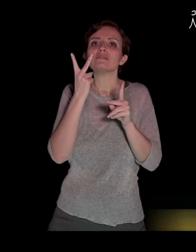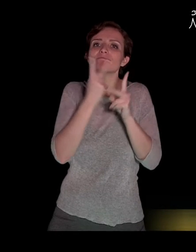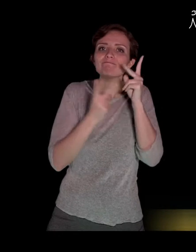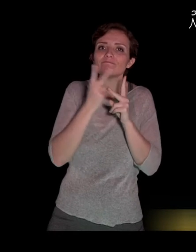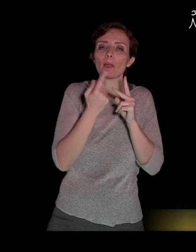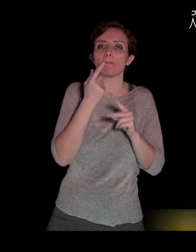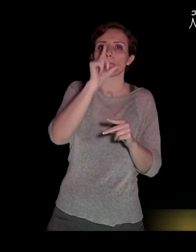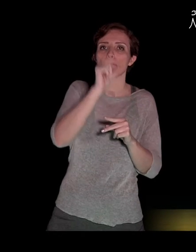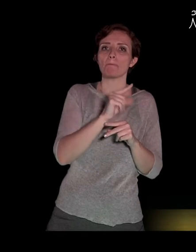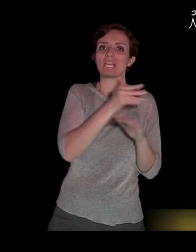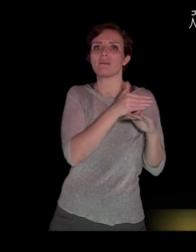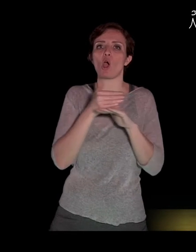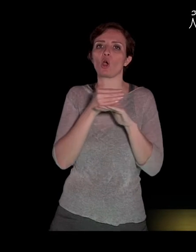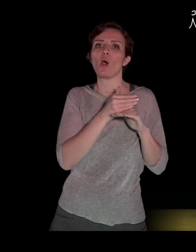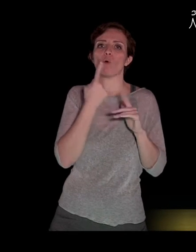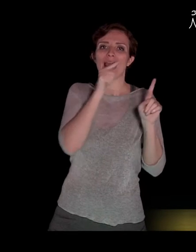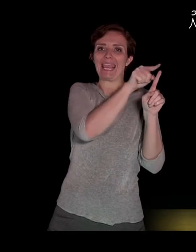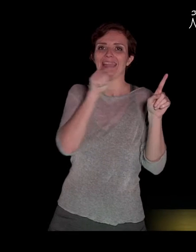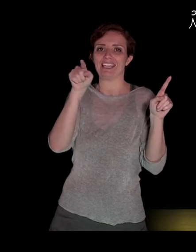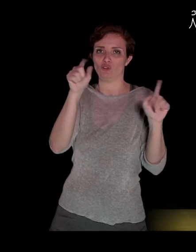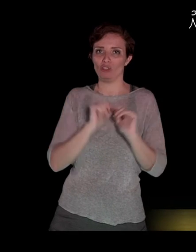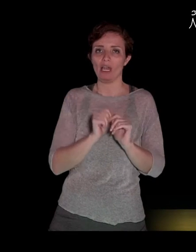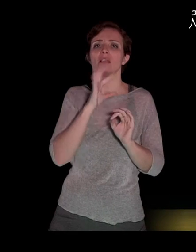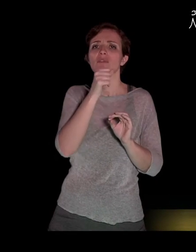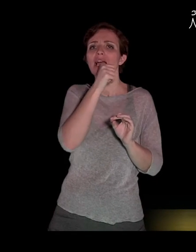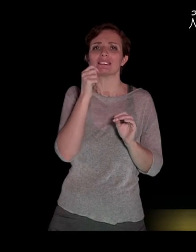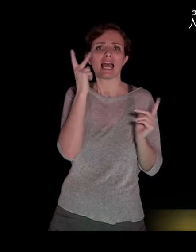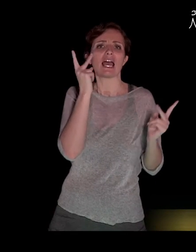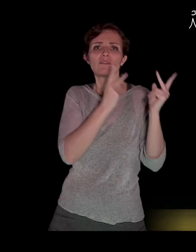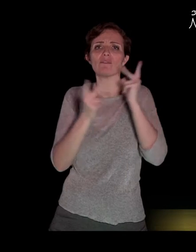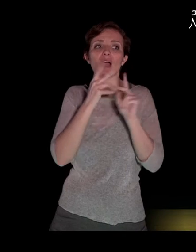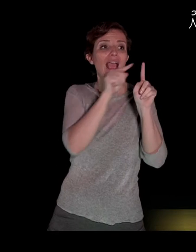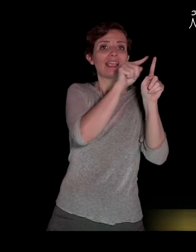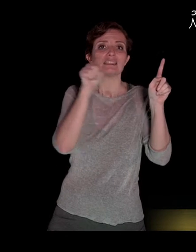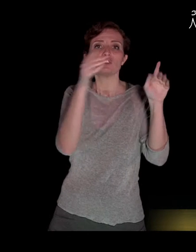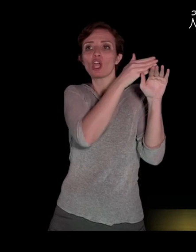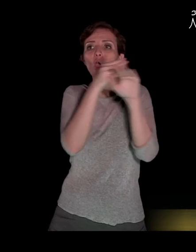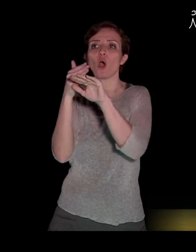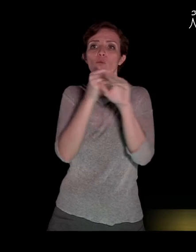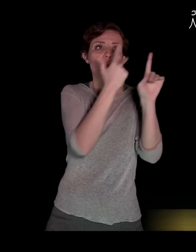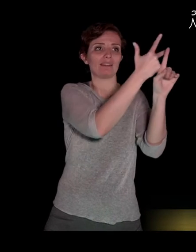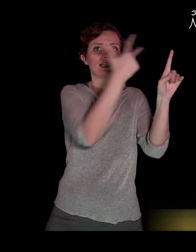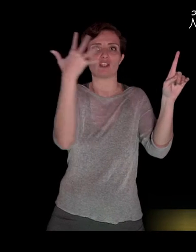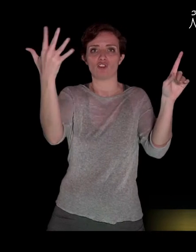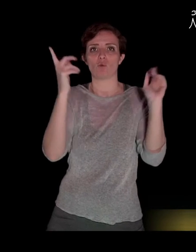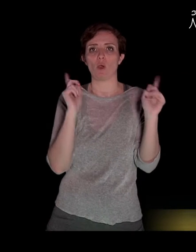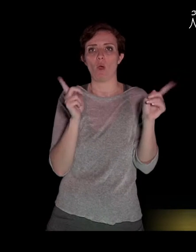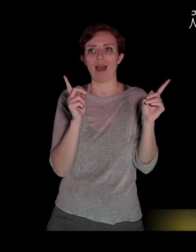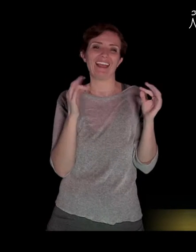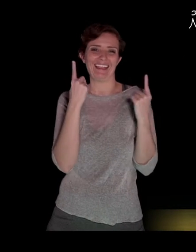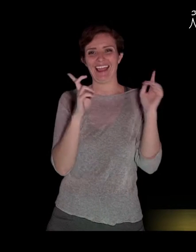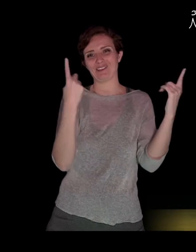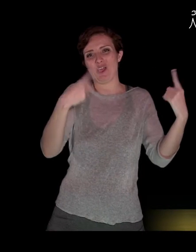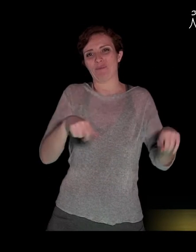qual è l'indice comune a 3 a 5 in questo caso possiamo trovare evidentemente 3x5 quindi